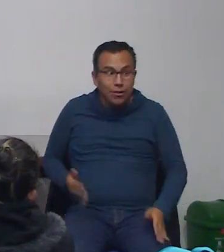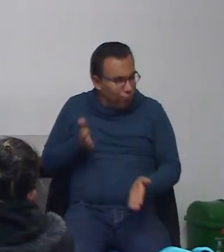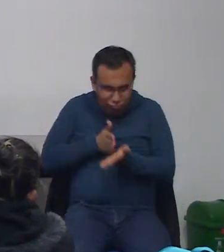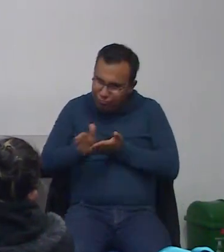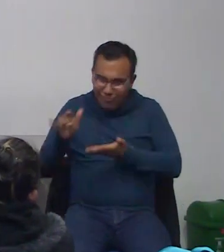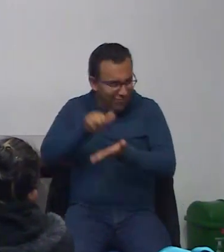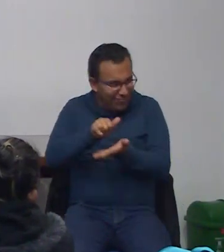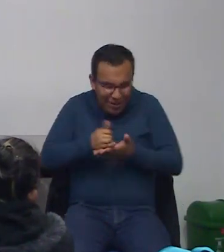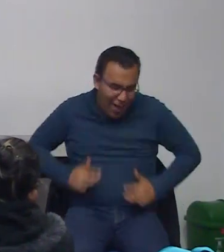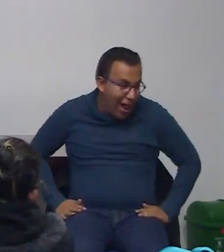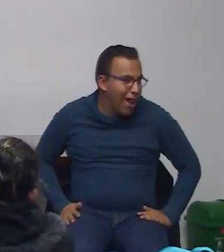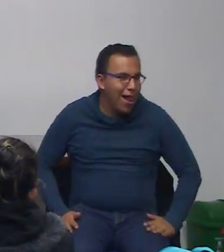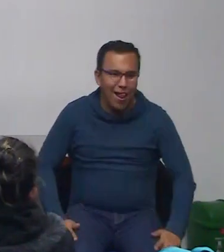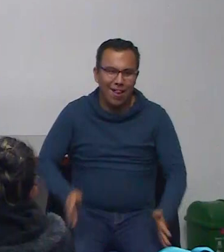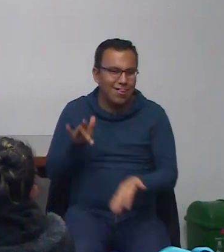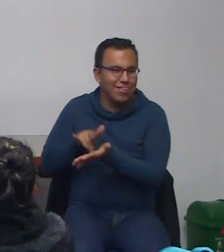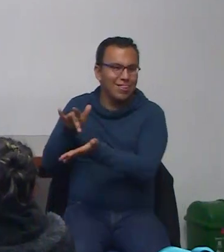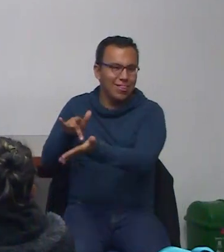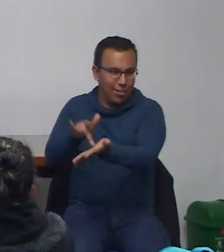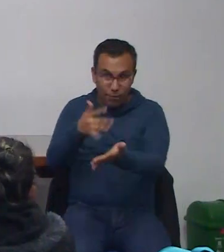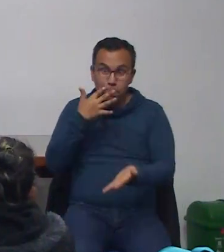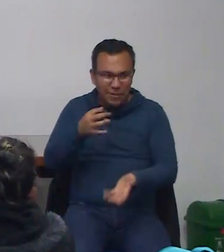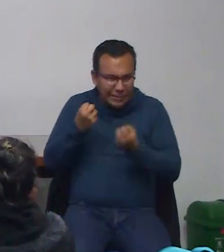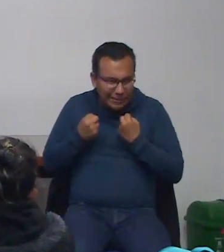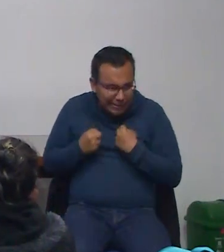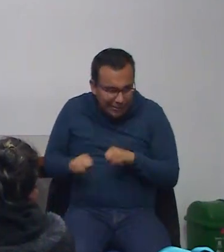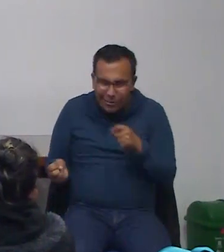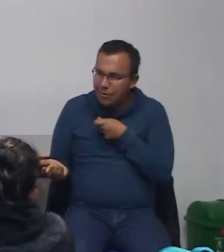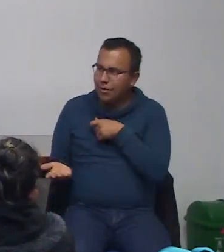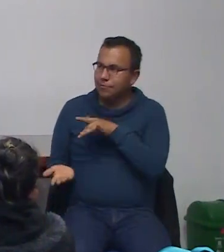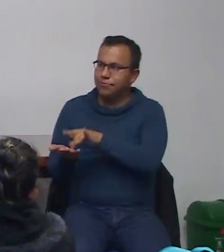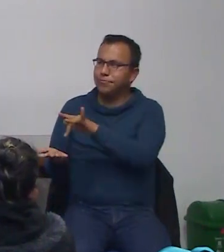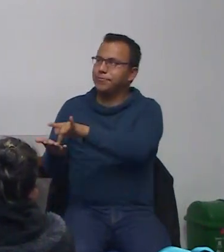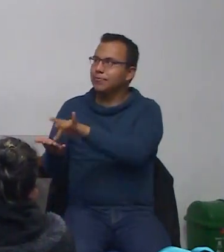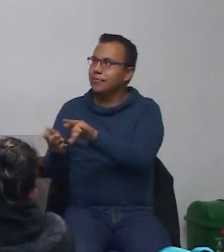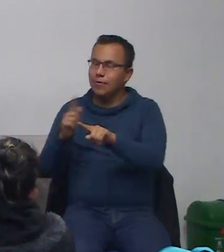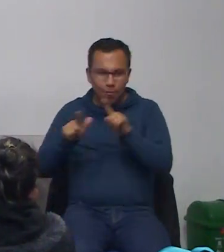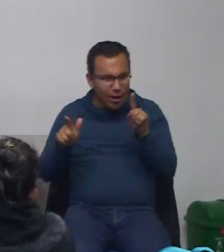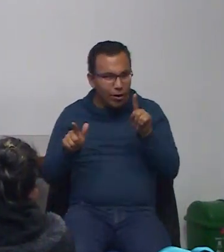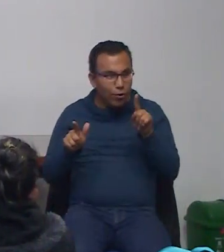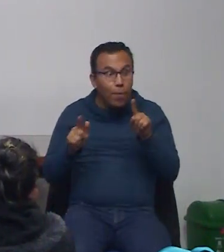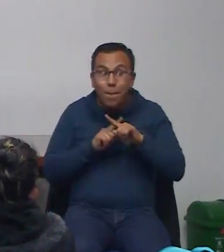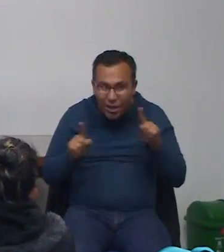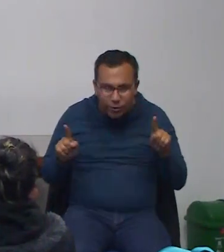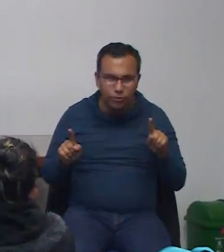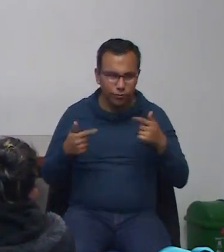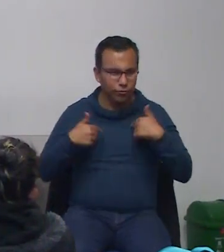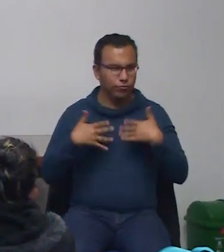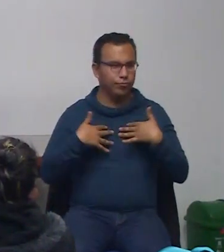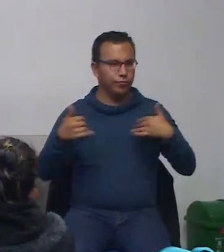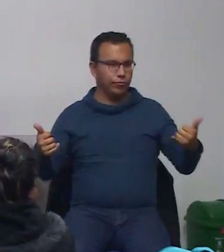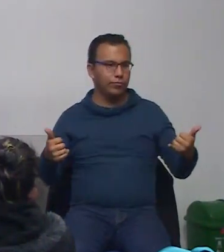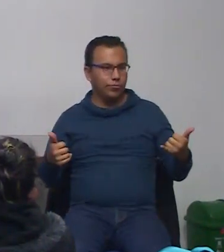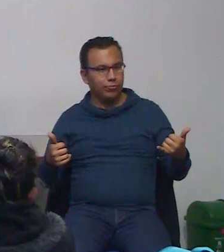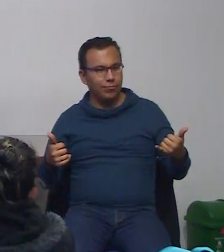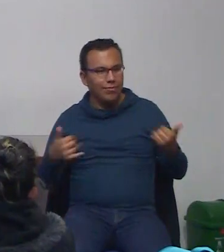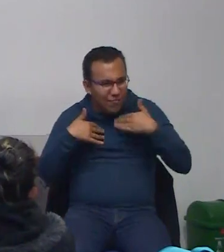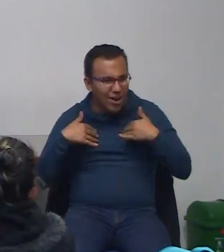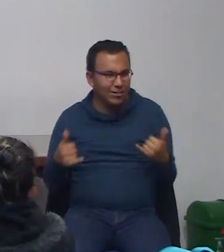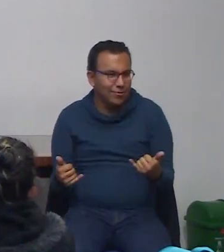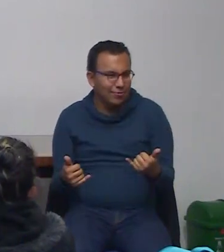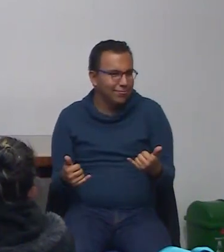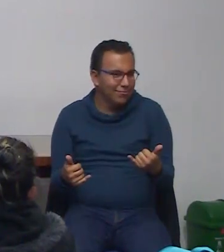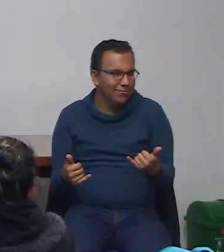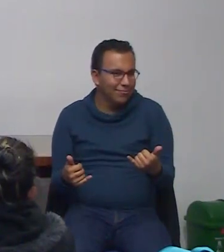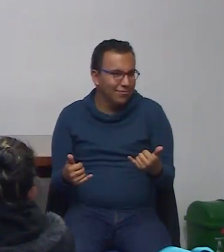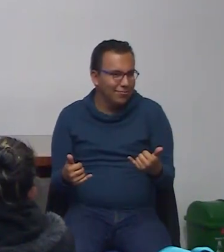arrancado todavía haciendo sí Muchos esfuerzos por esto pero esto ha logrado que por lo menos yo sea feliz haciendo lo que hago Sí